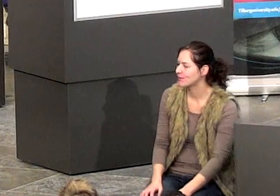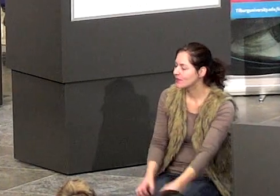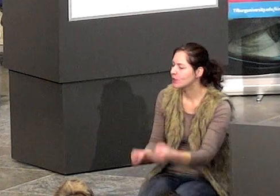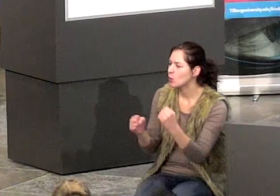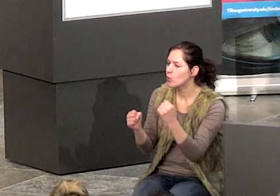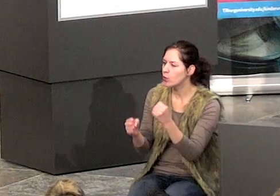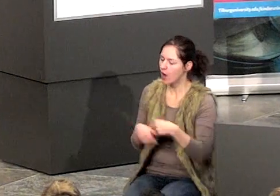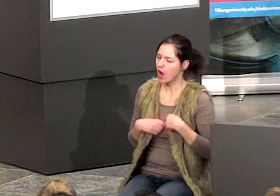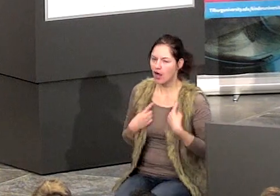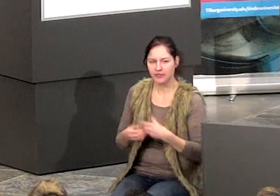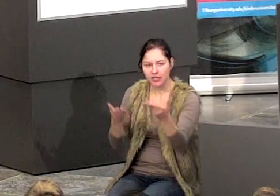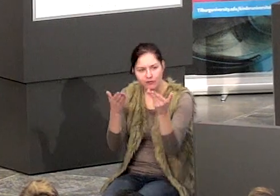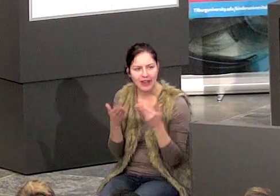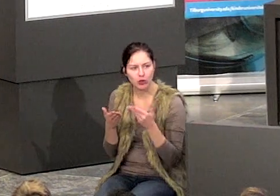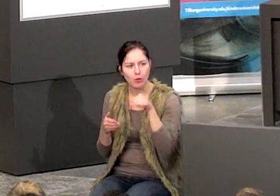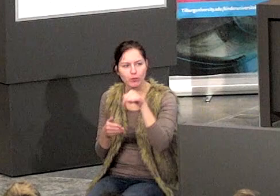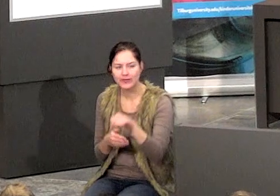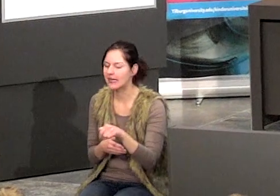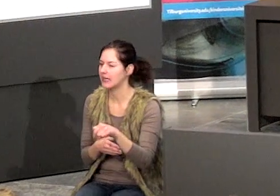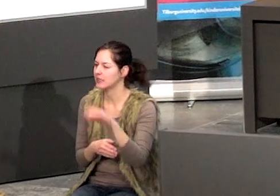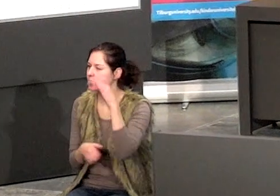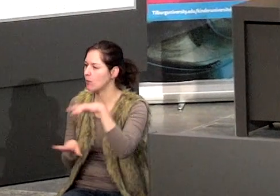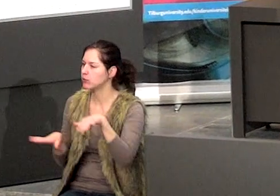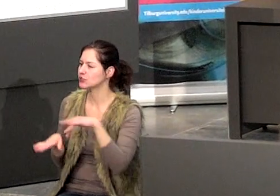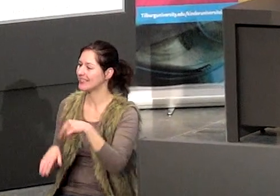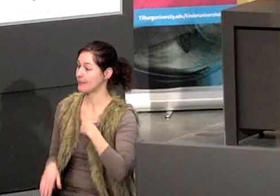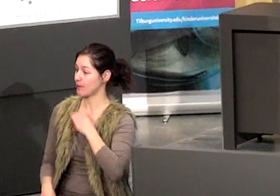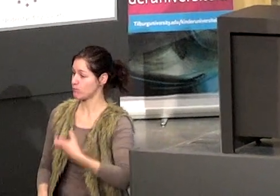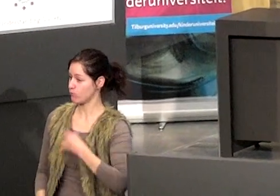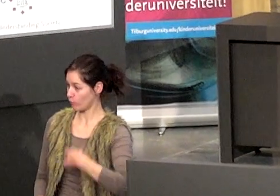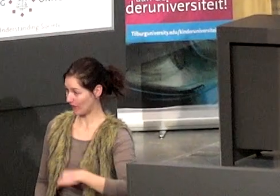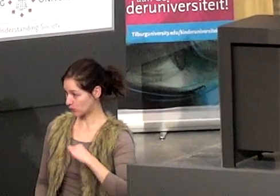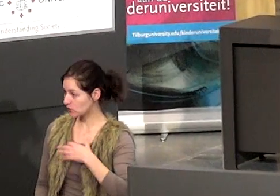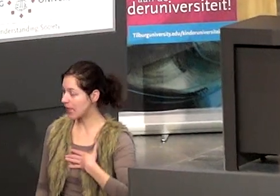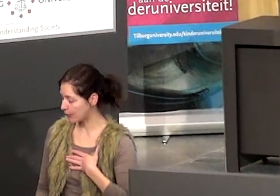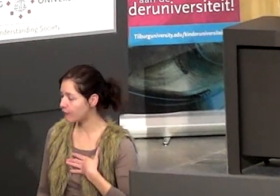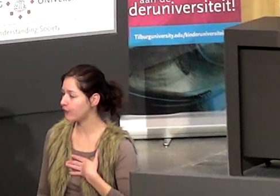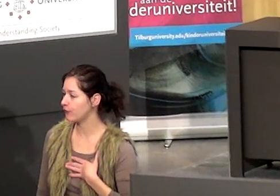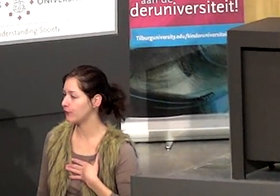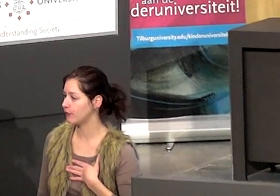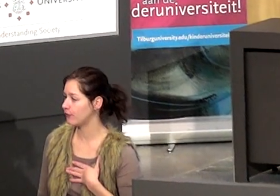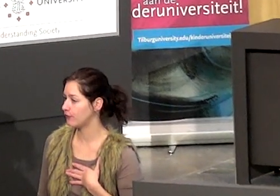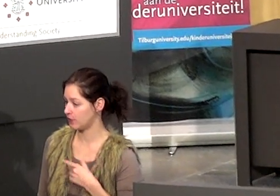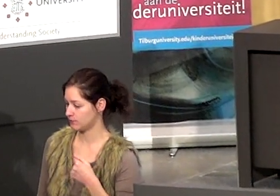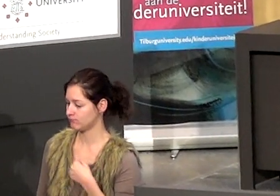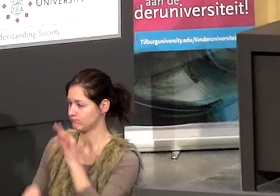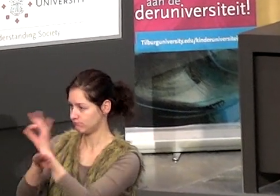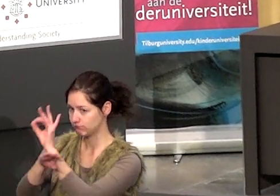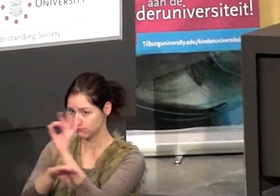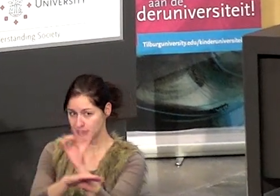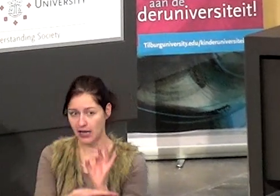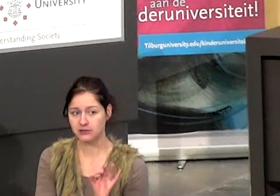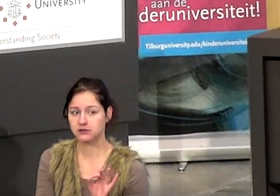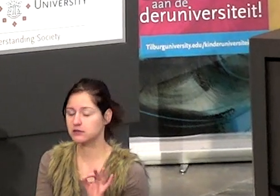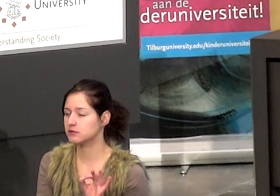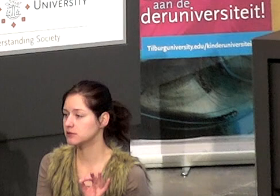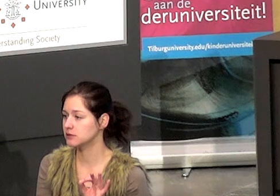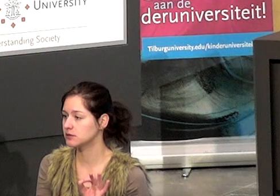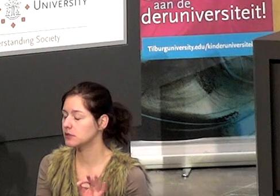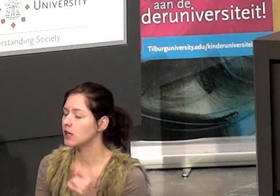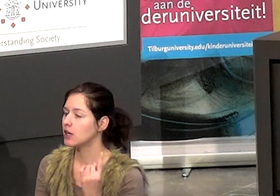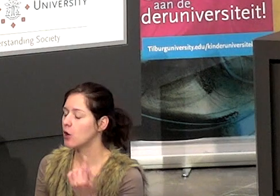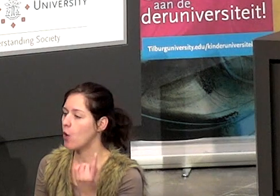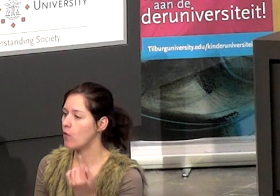campus van de Tilburgse Universiteit. En ik ben professor aan deze universiteit. En ik ga jullie een les geven over